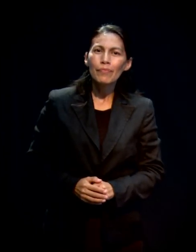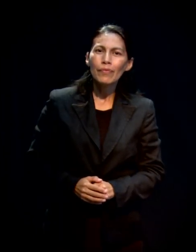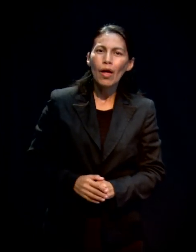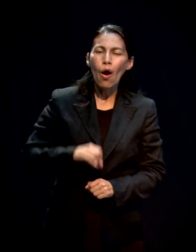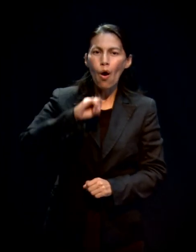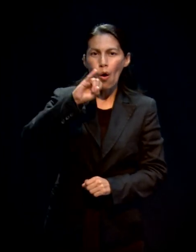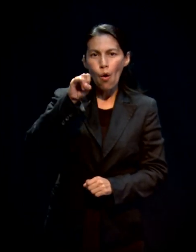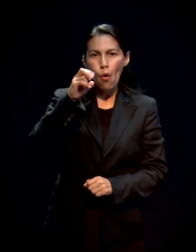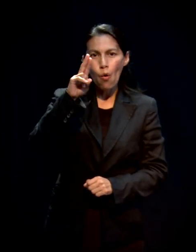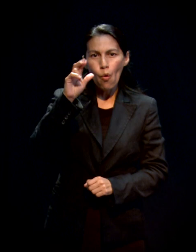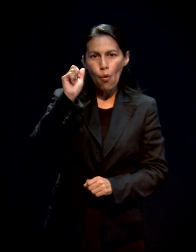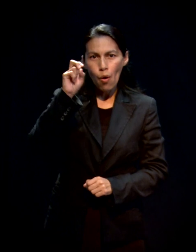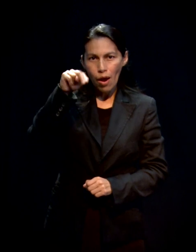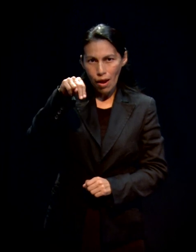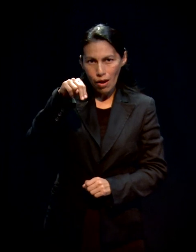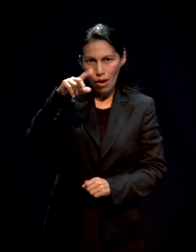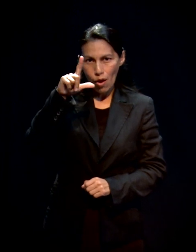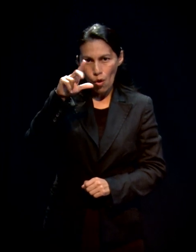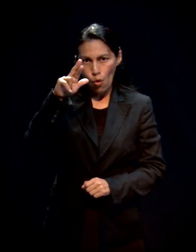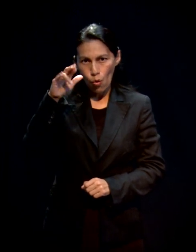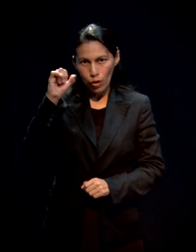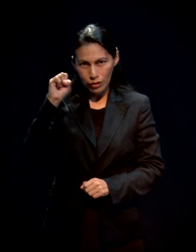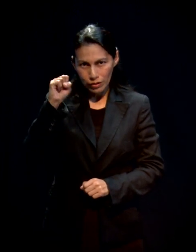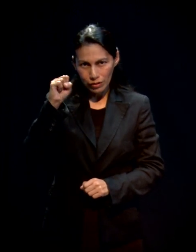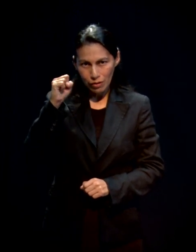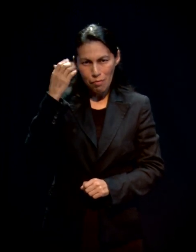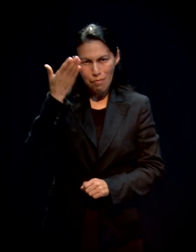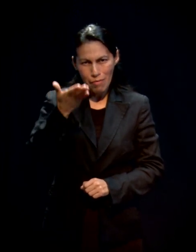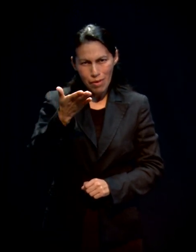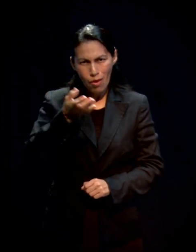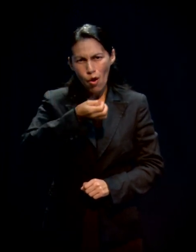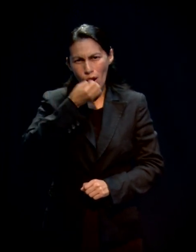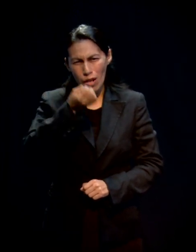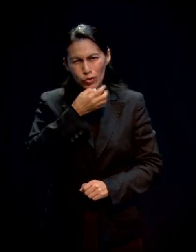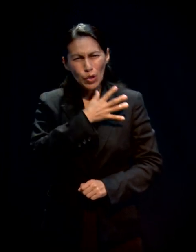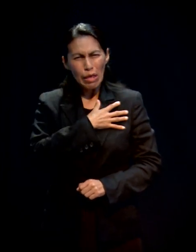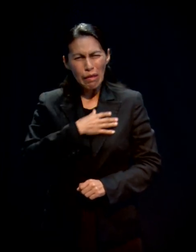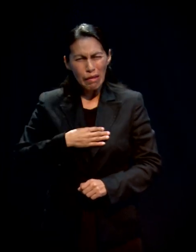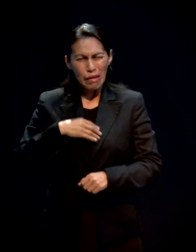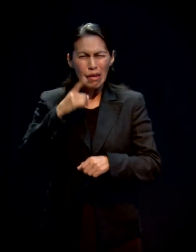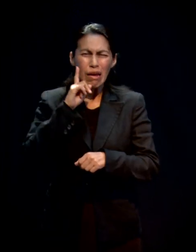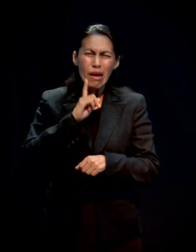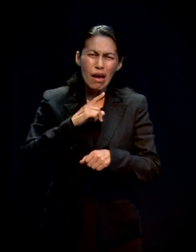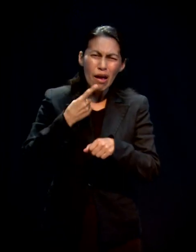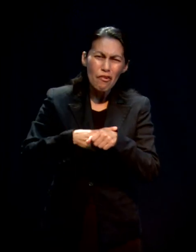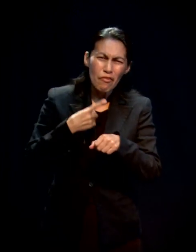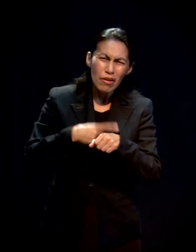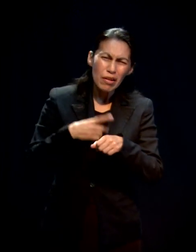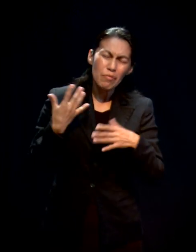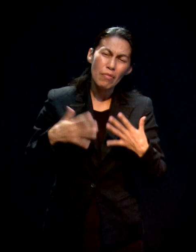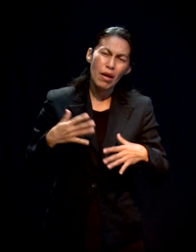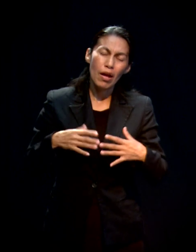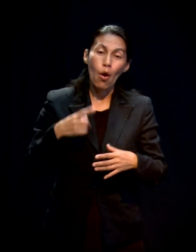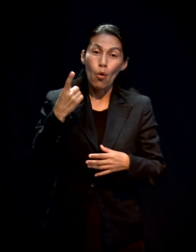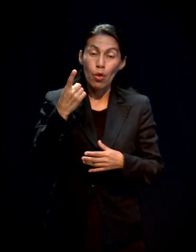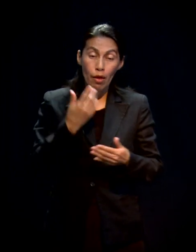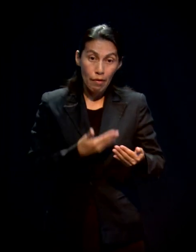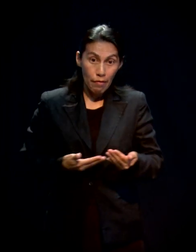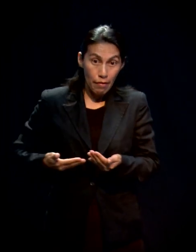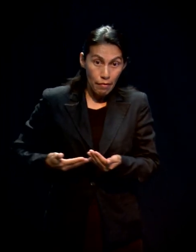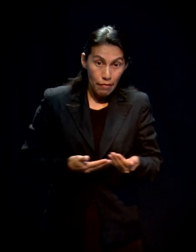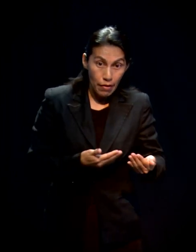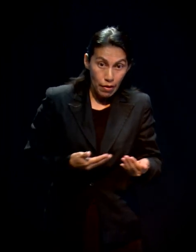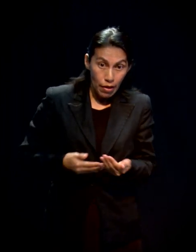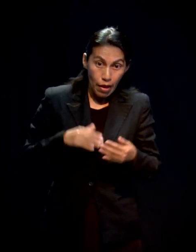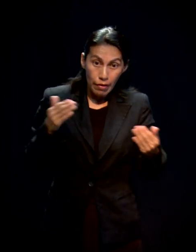pedir por favor que oremos por su hijita que está enferma y también por una bebé que nació con